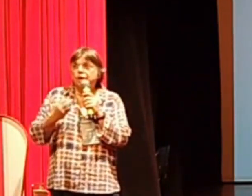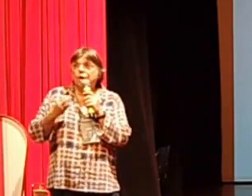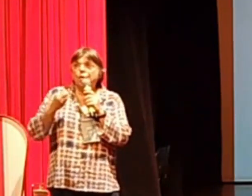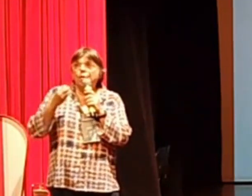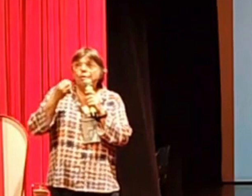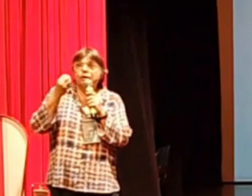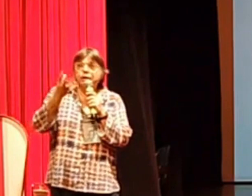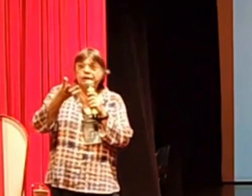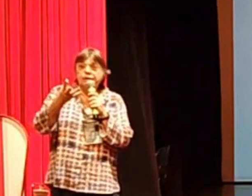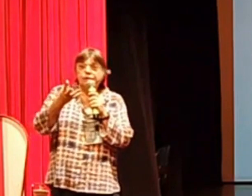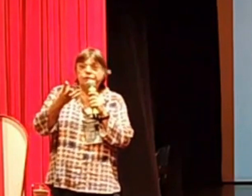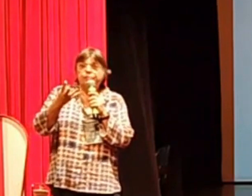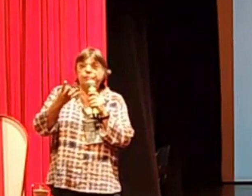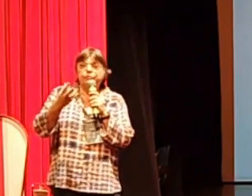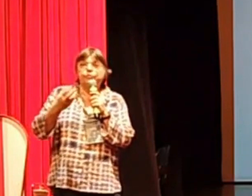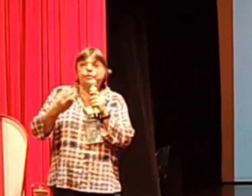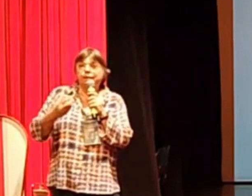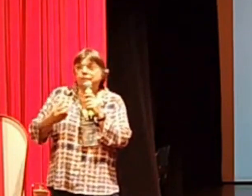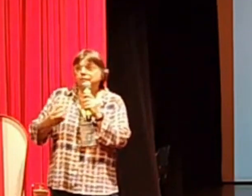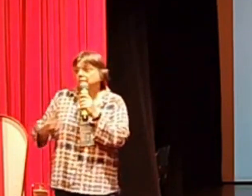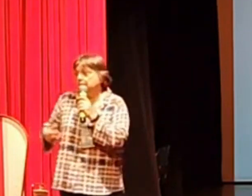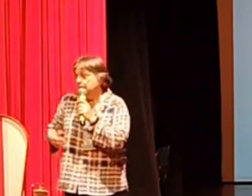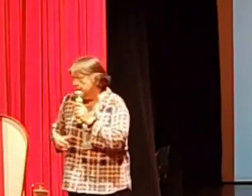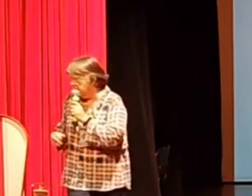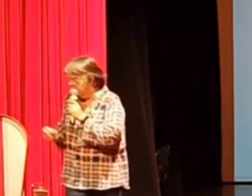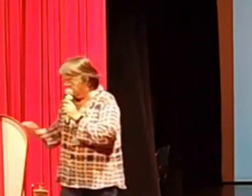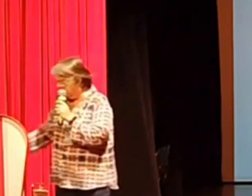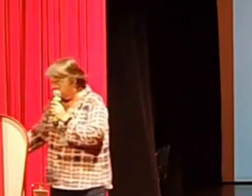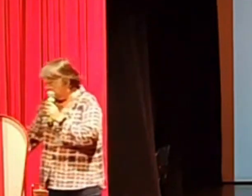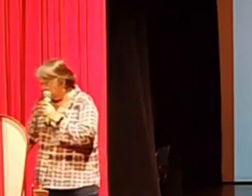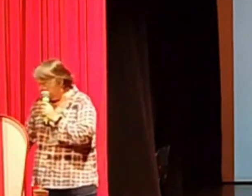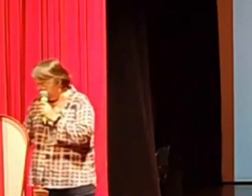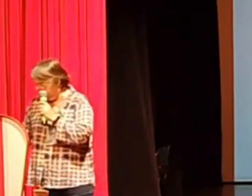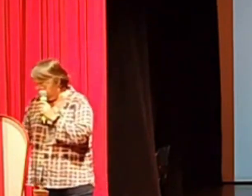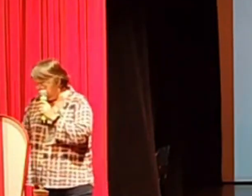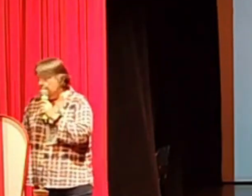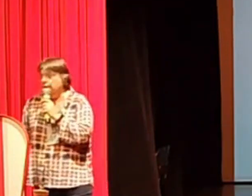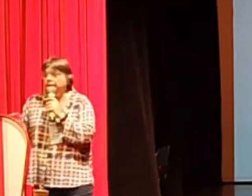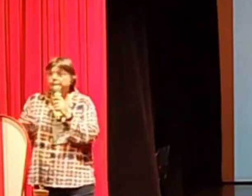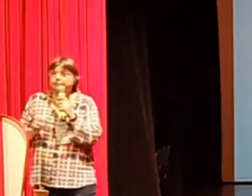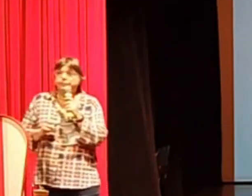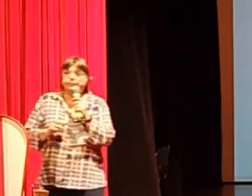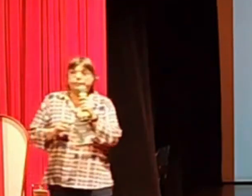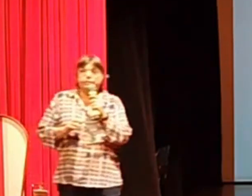isso, que tipo de informação